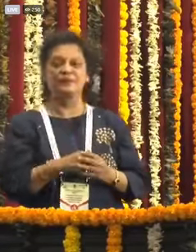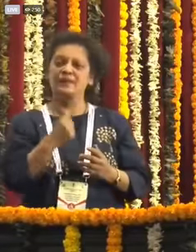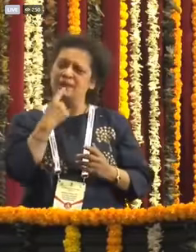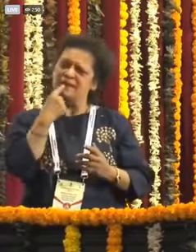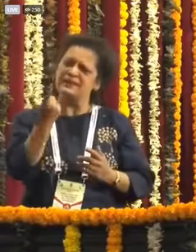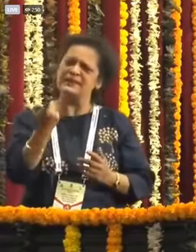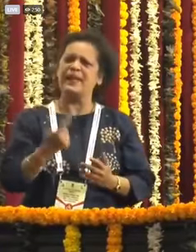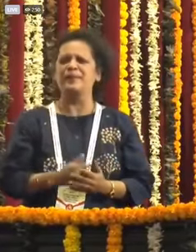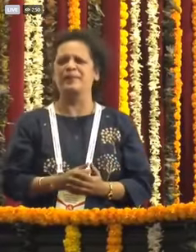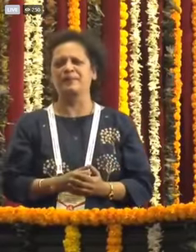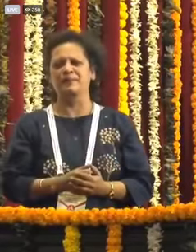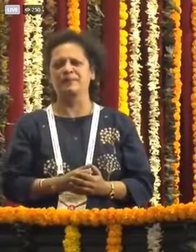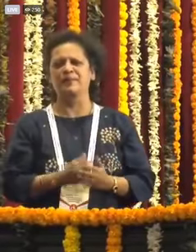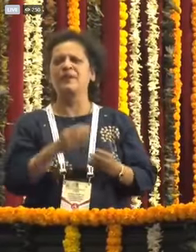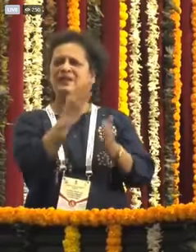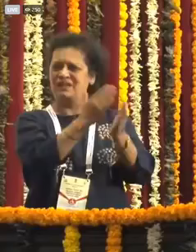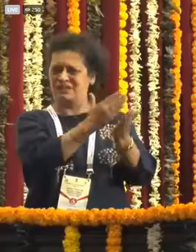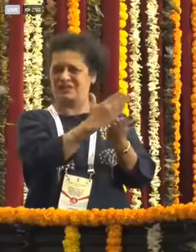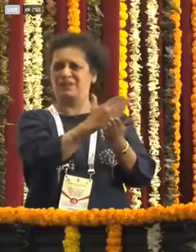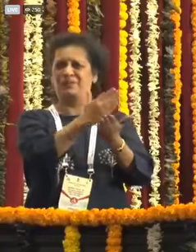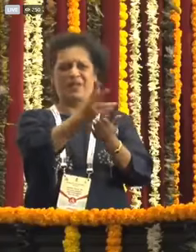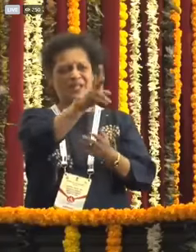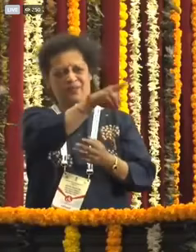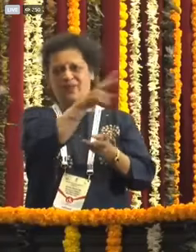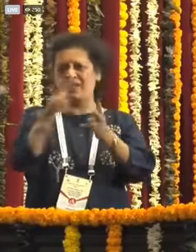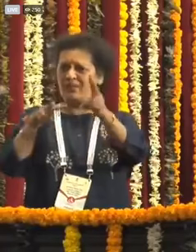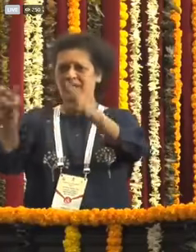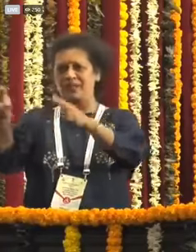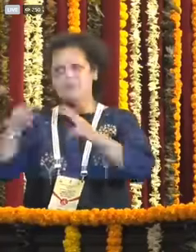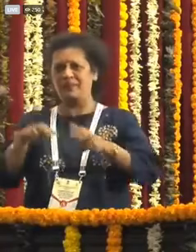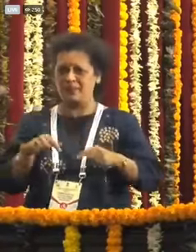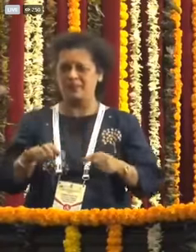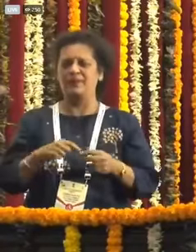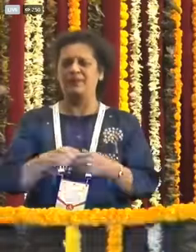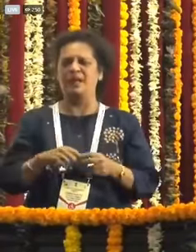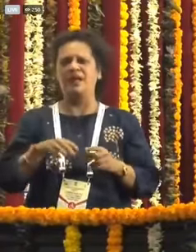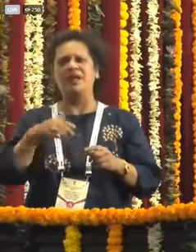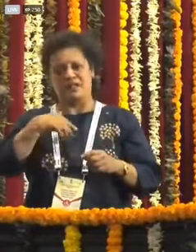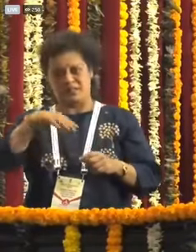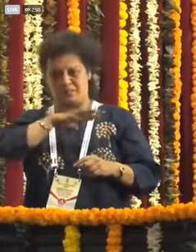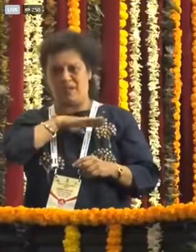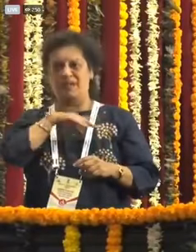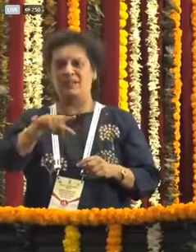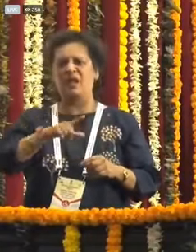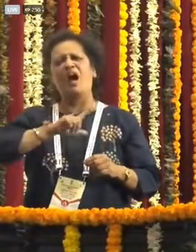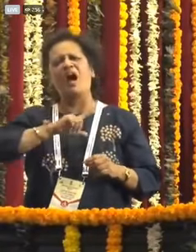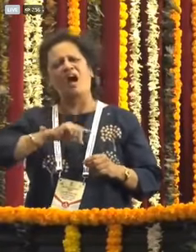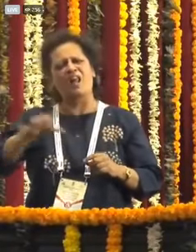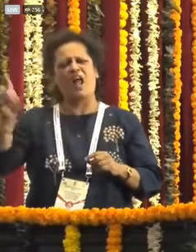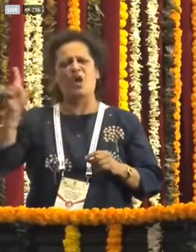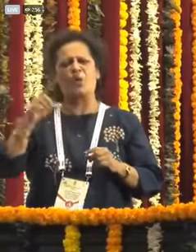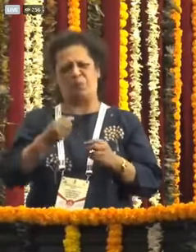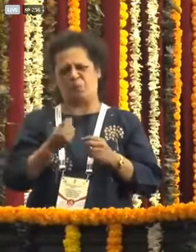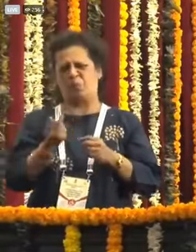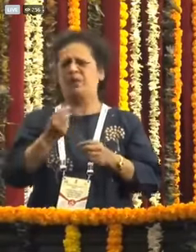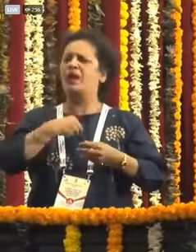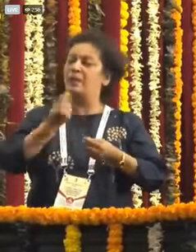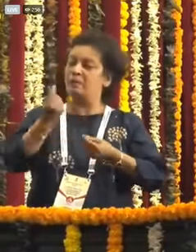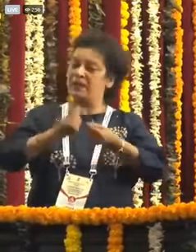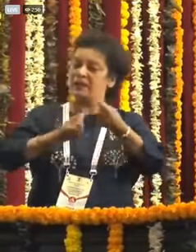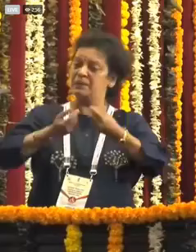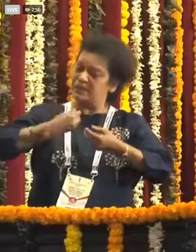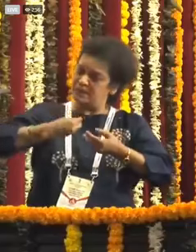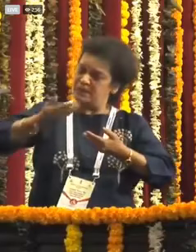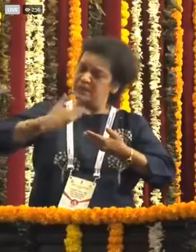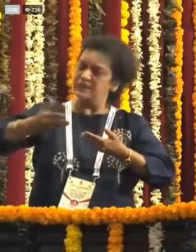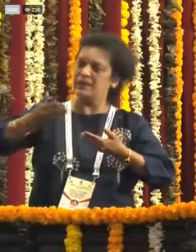देखील त्यांच्या विभागाच्या माध्यमातून या राज्यातल्या हजारो लोकांना रोजगार देण्याचा देखील निर्णय घेतला. मी देखील